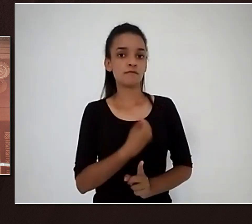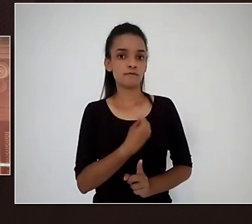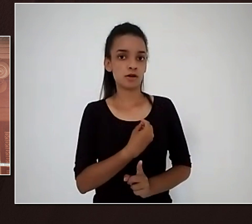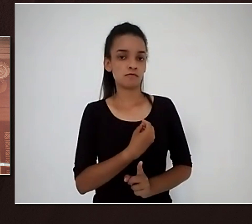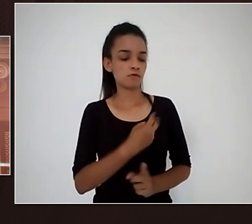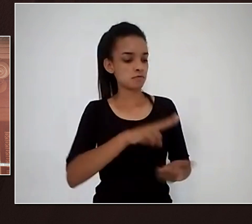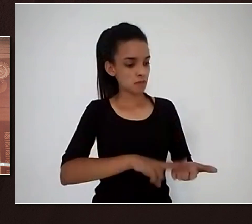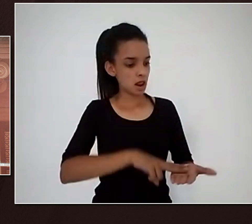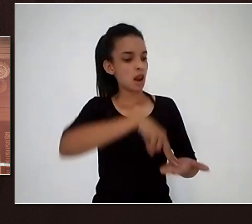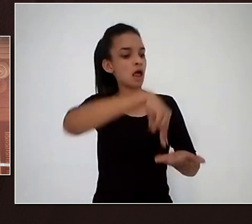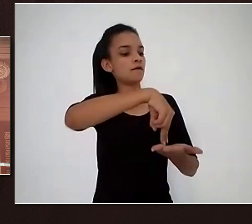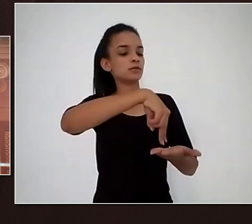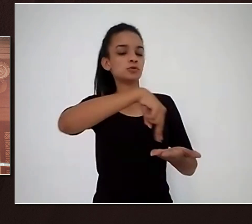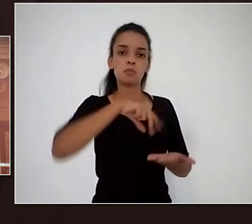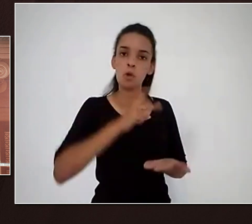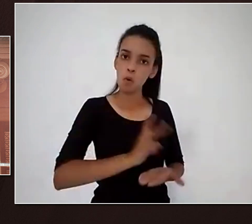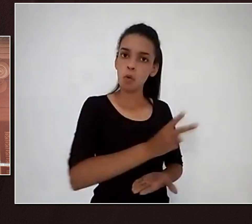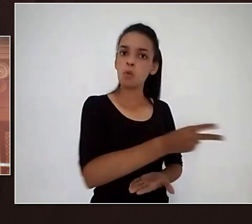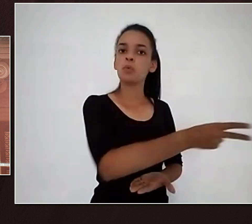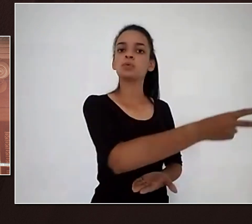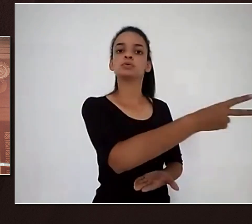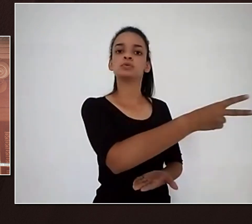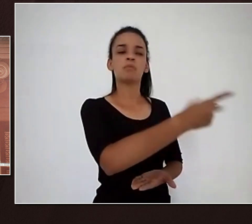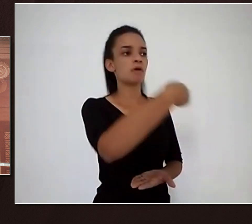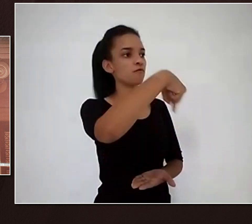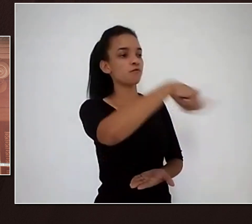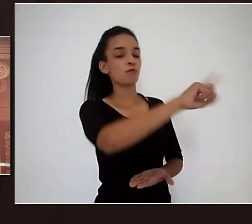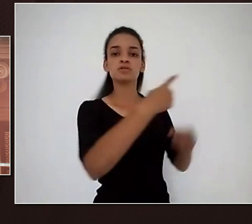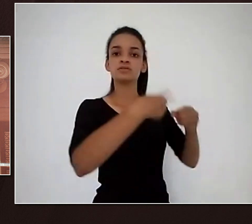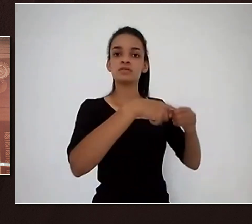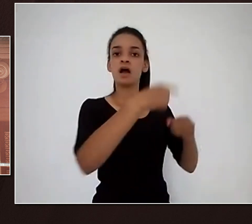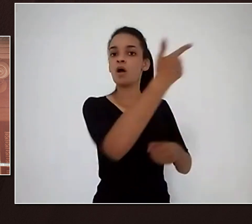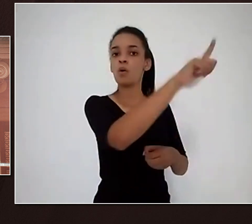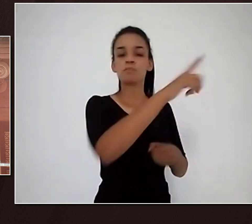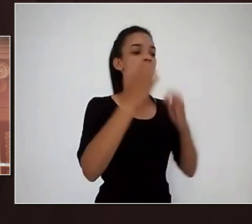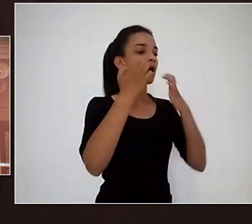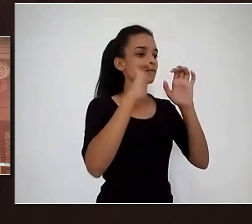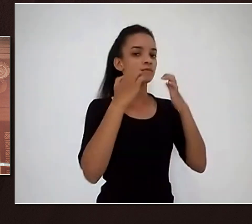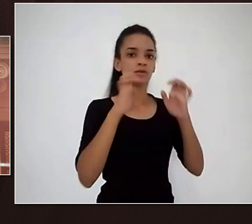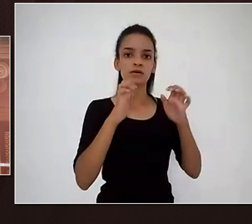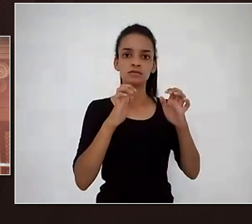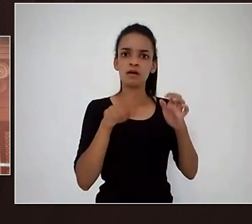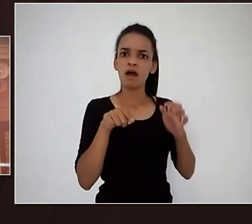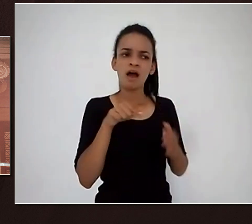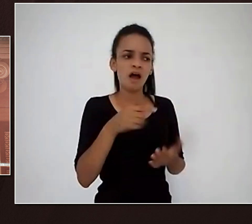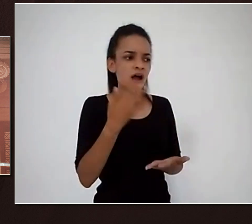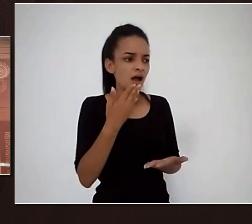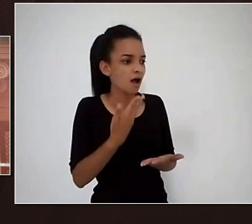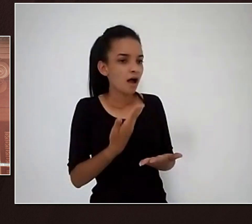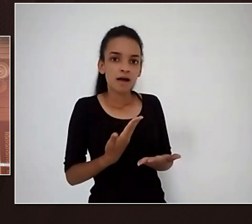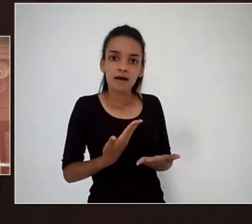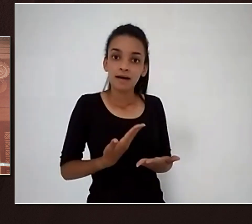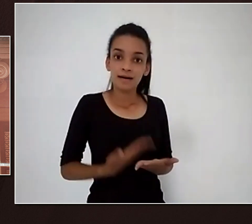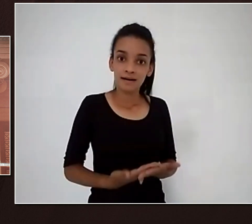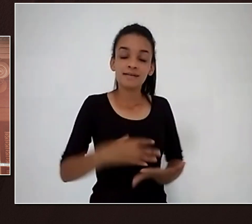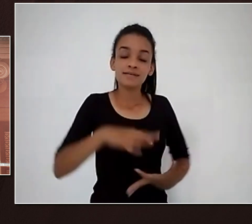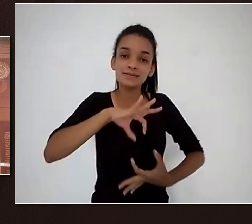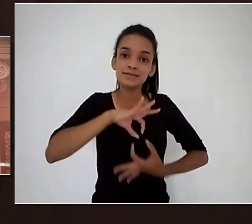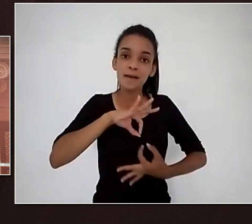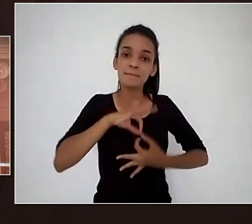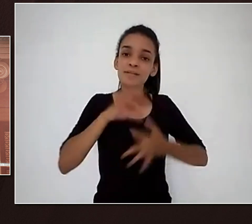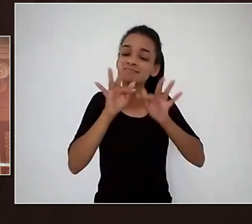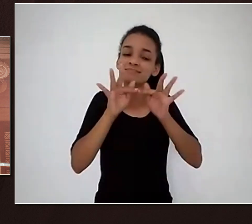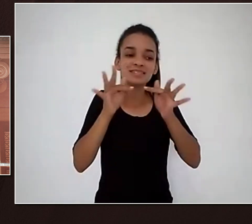para Derbe, para pregar o evangelho. Olha só, esse espírito, essa simplicidade, esse amor pelo Senhor, amor